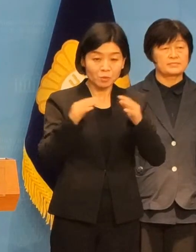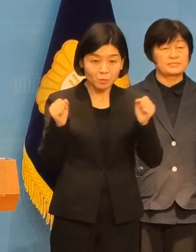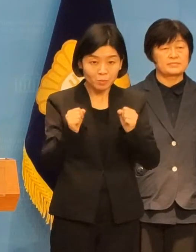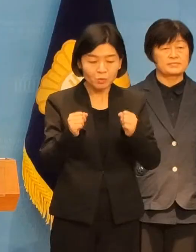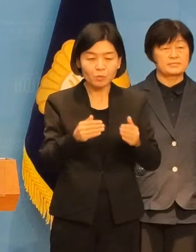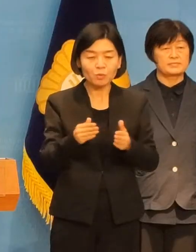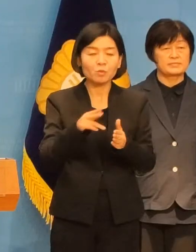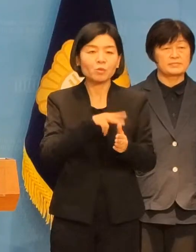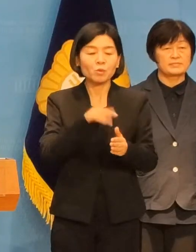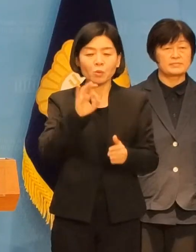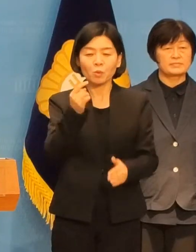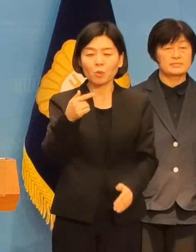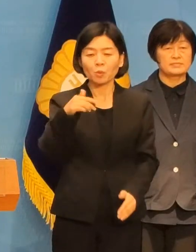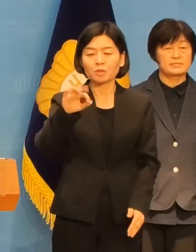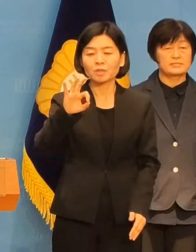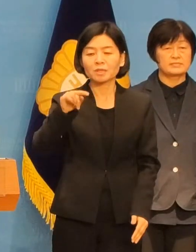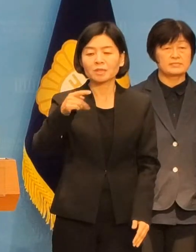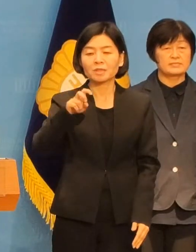계십니다.